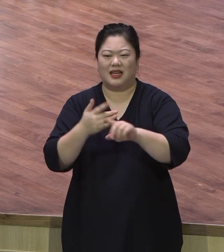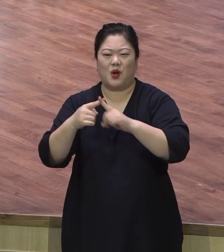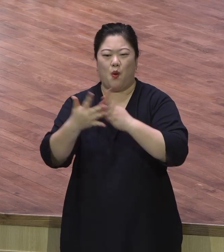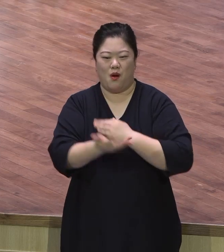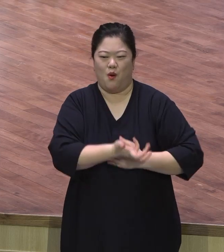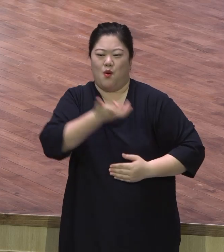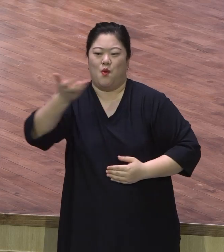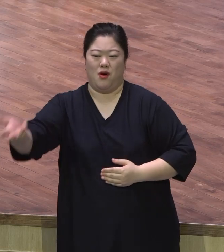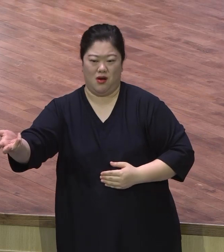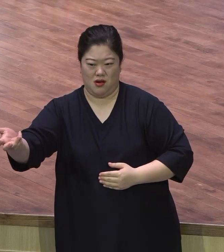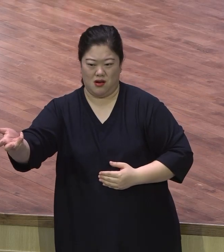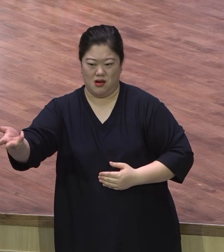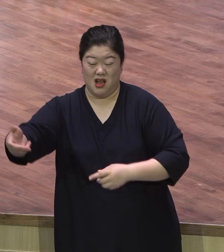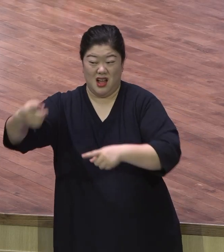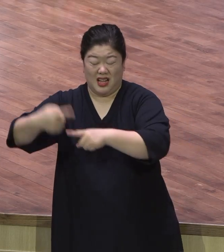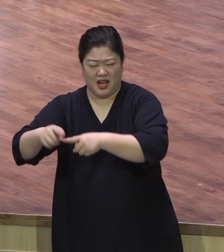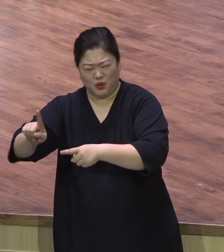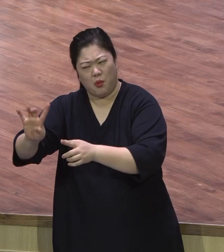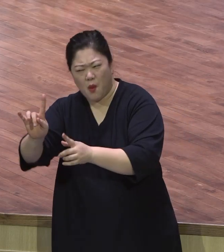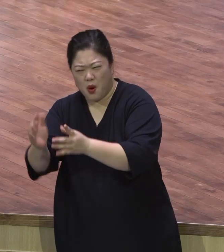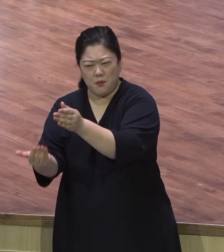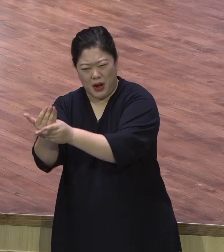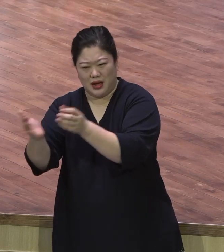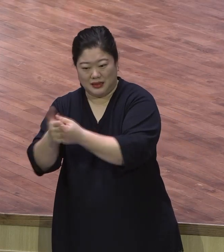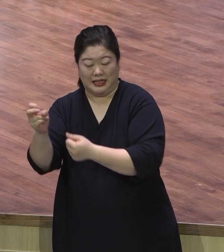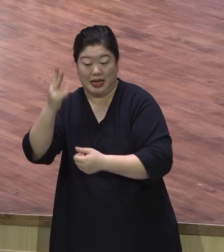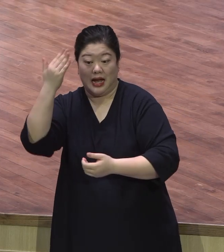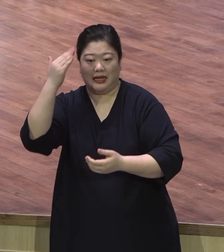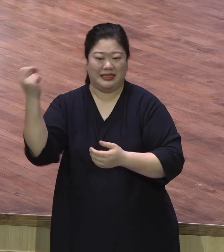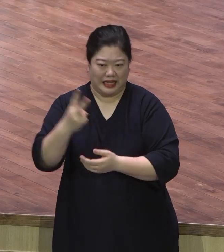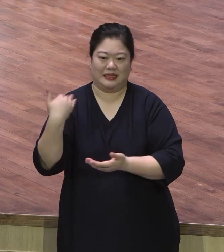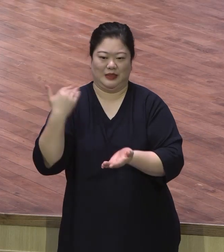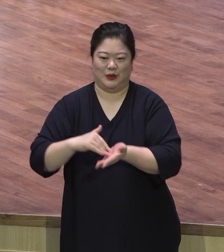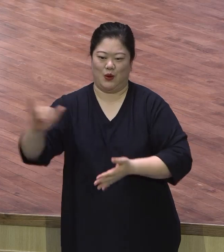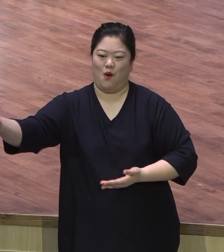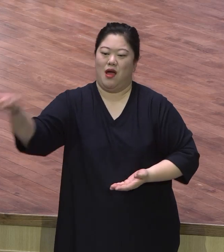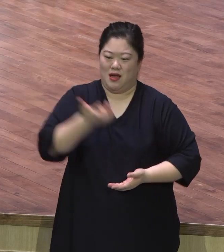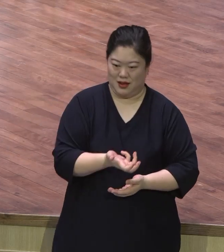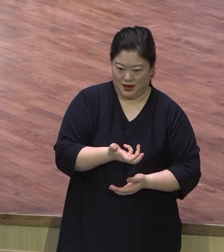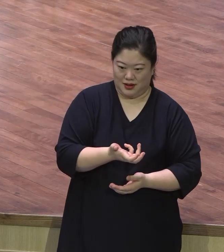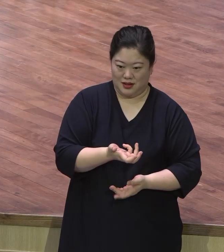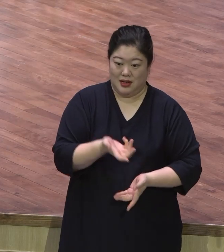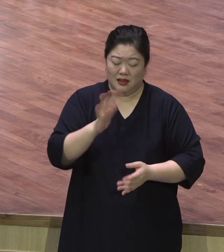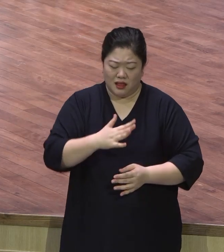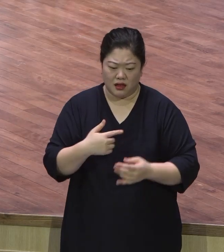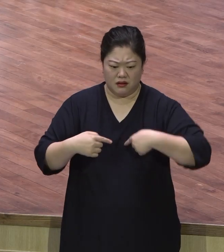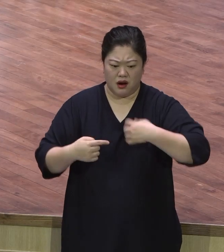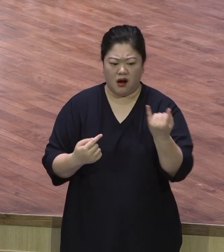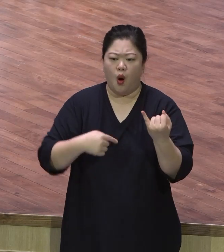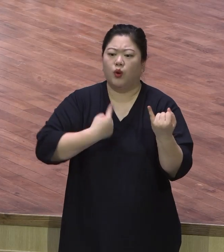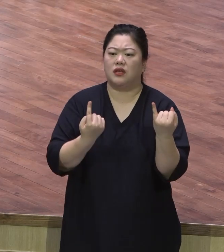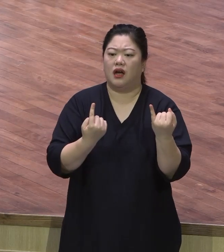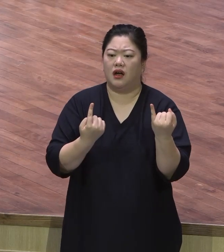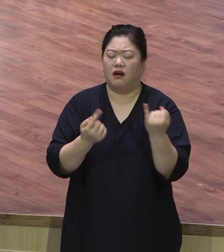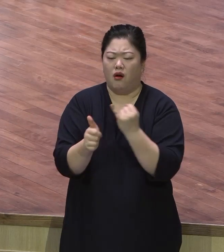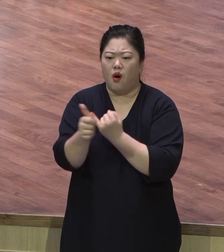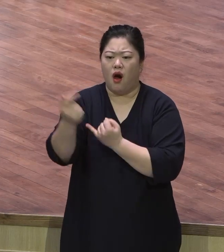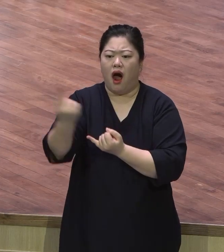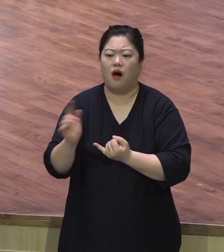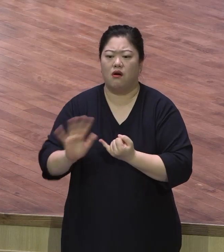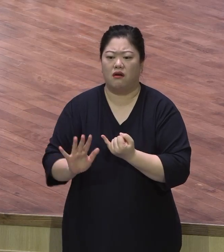가끔 따라오긴 해. 왜 안 오냐. 교회 돈 내기 싫어가지고. 헌금 그